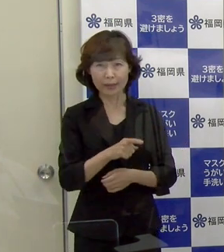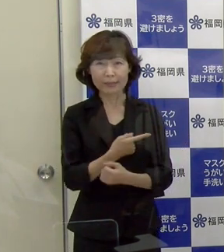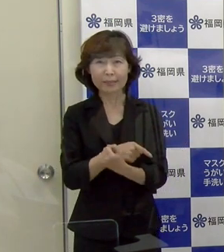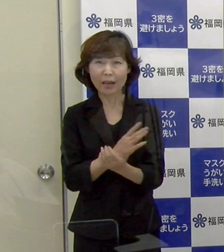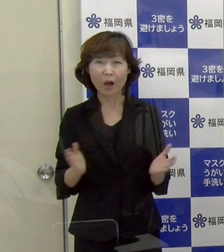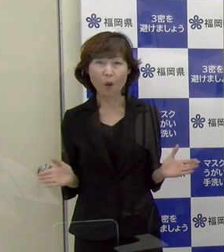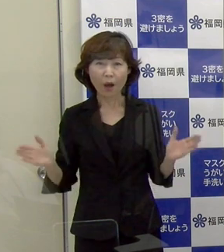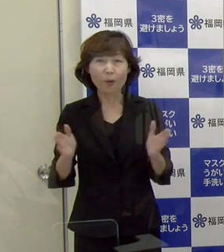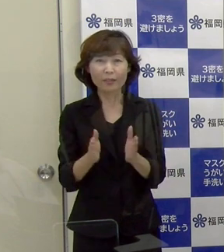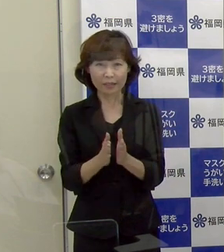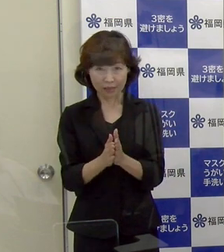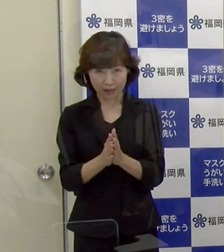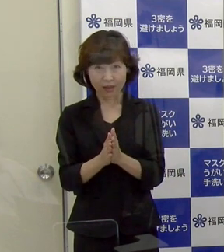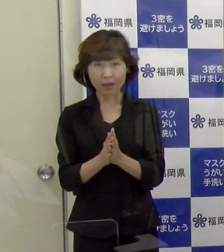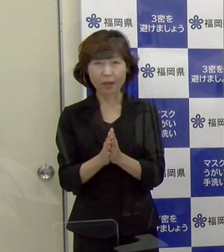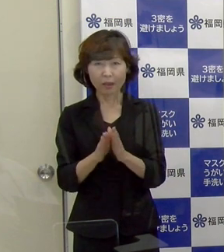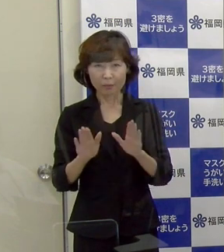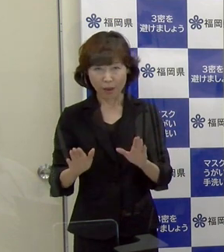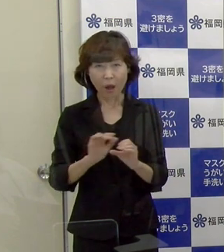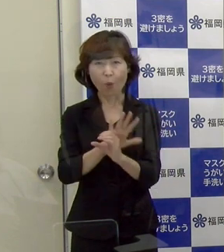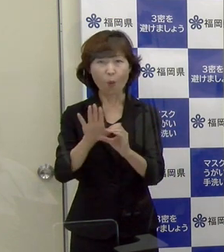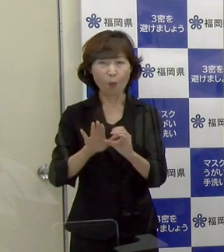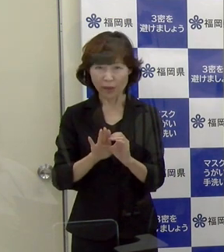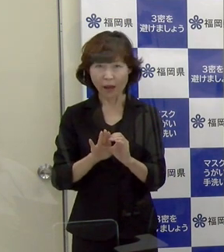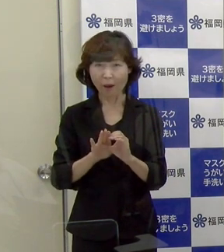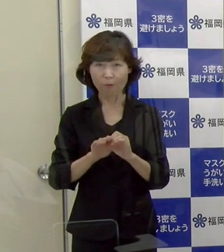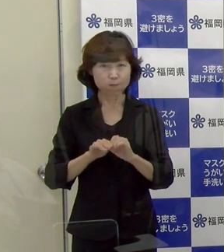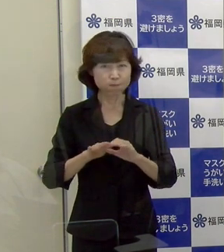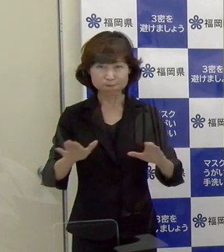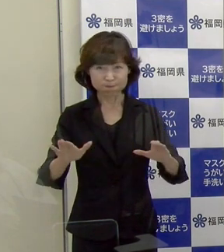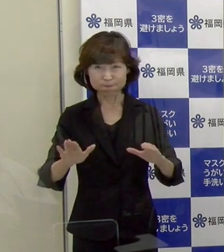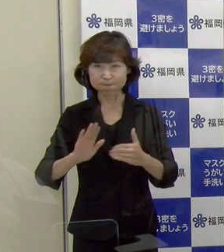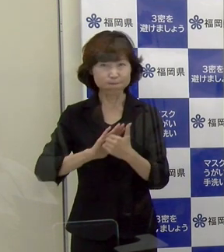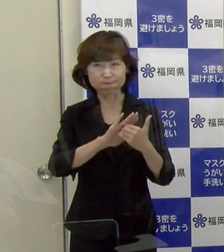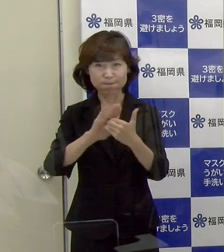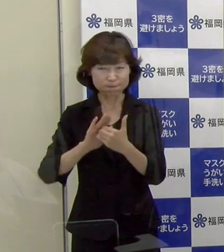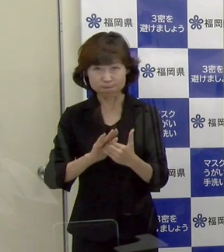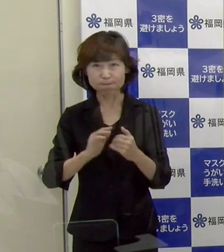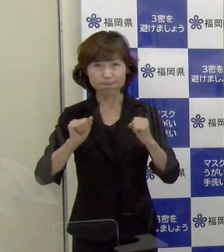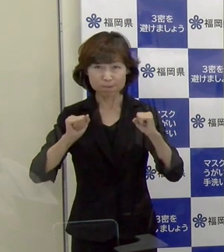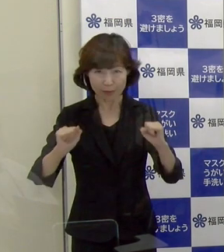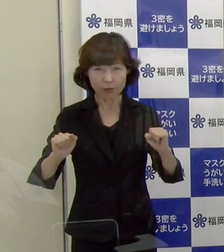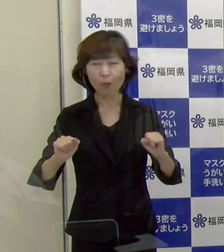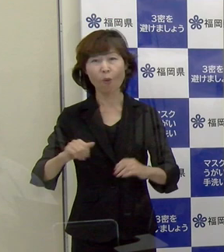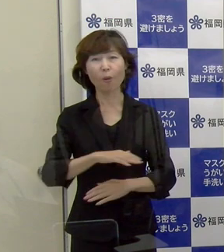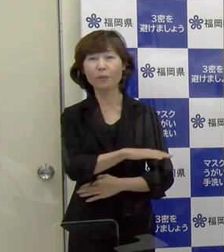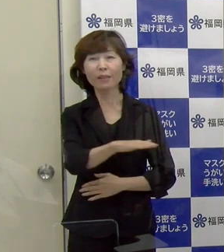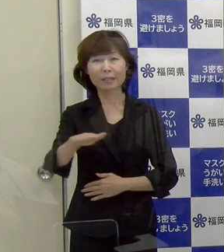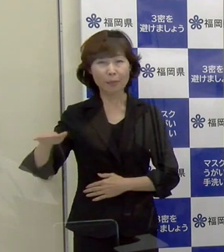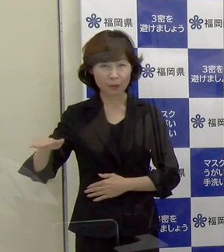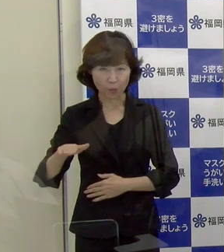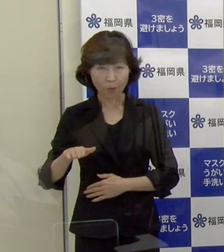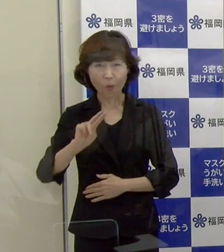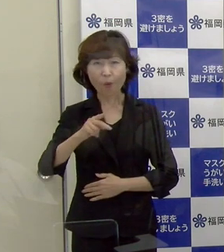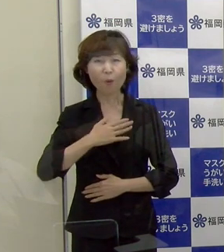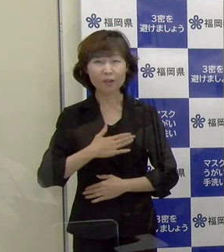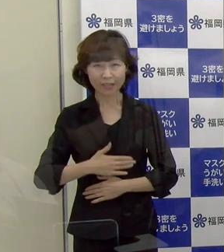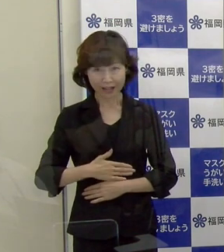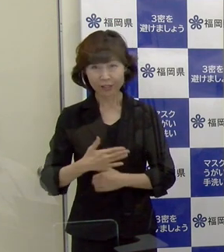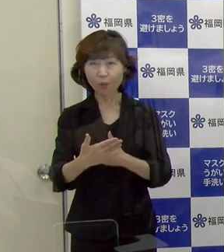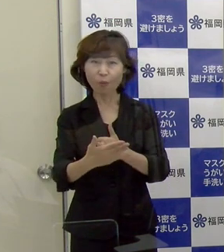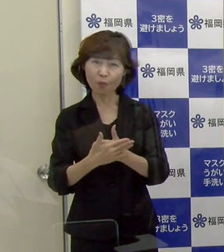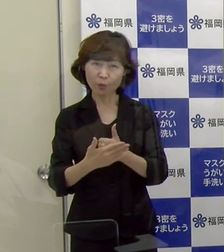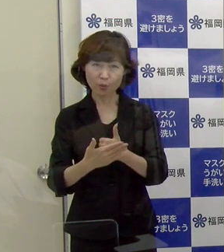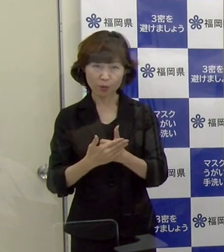てこの頃なとの戦いに打ち勝ってまいりましょう皆様方のご理解とご協力